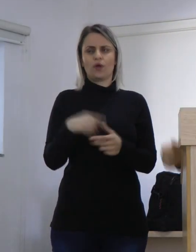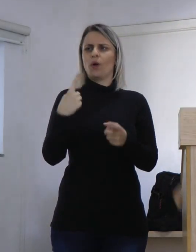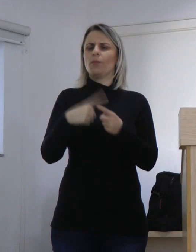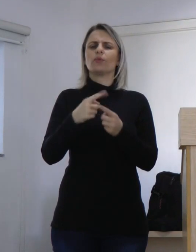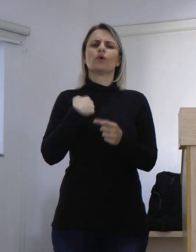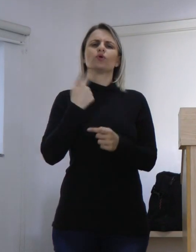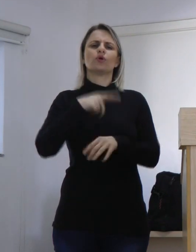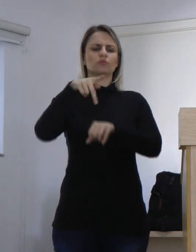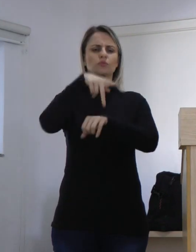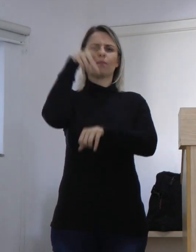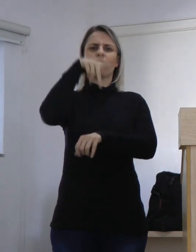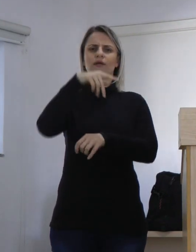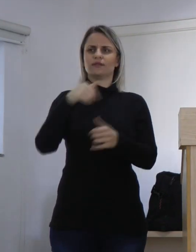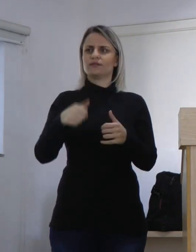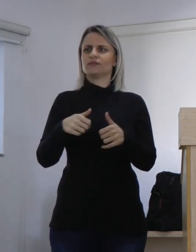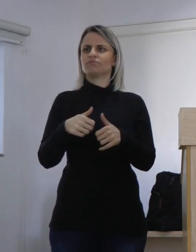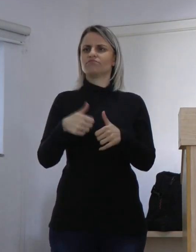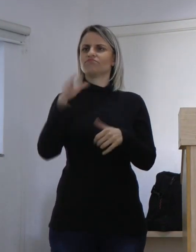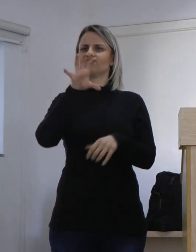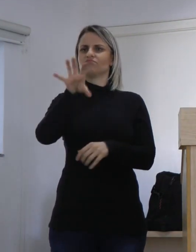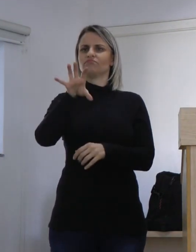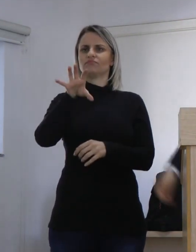jeito? De quem é a culpa?